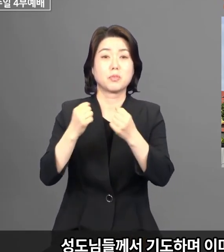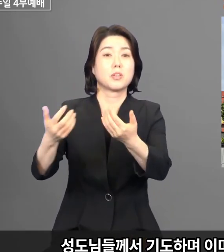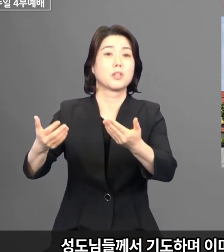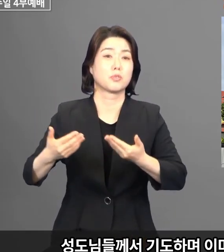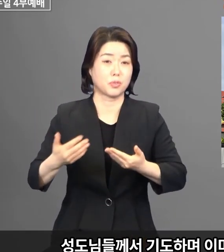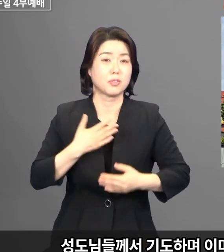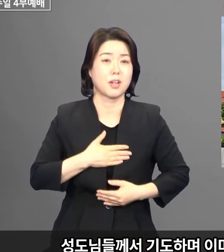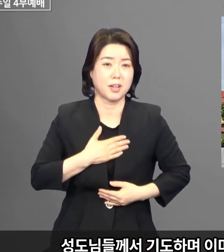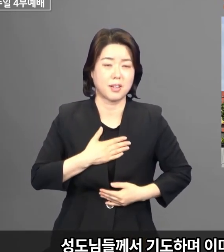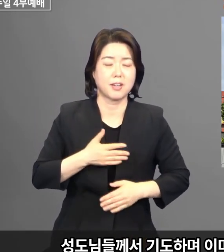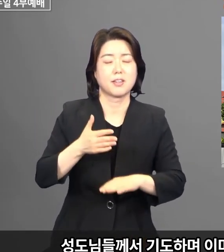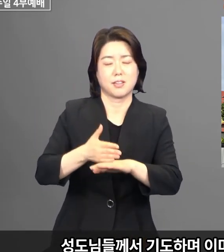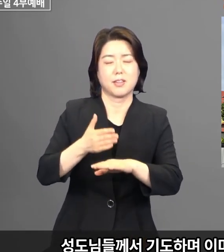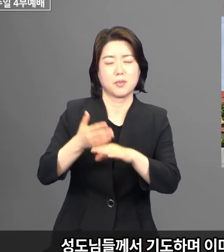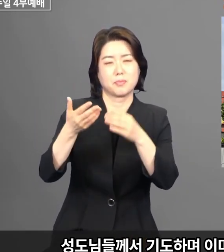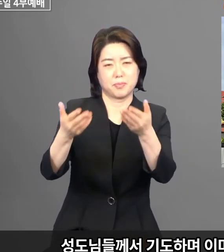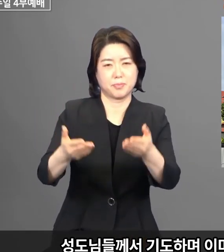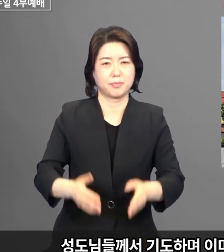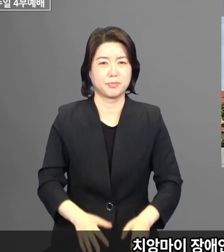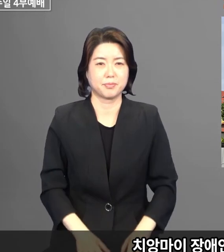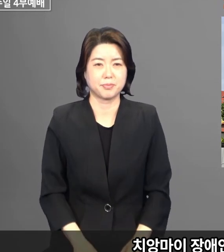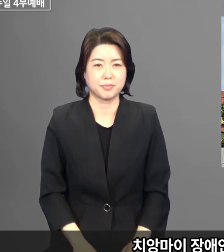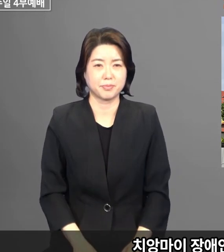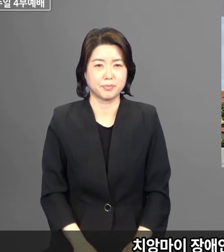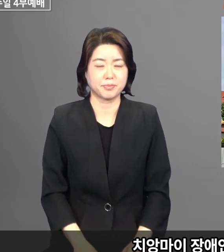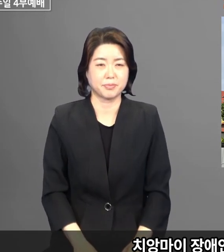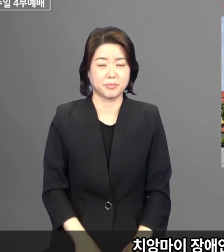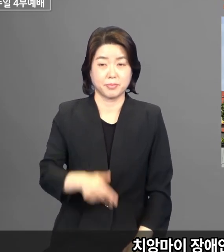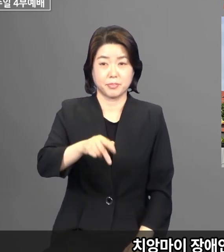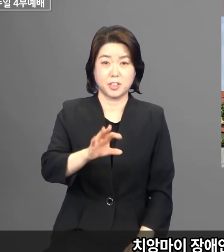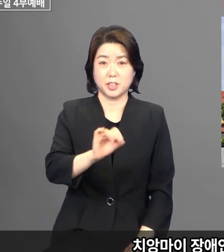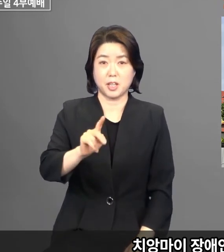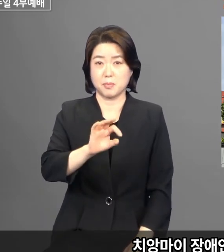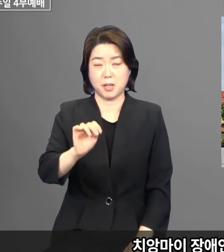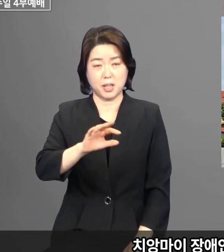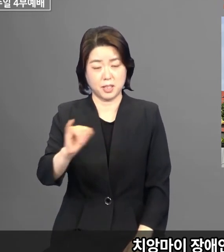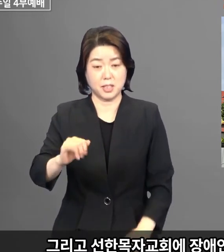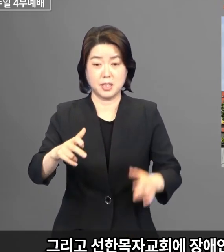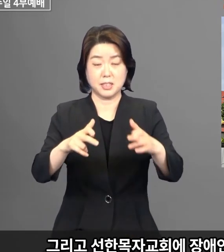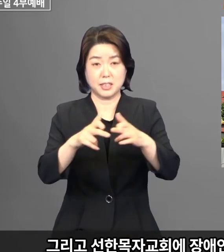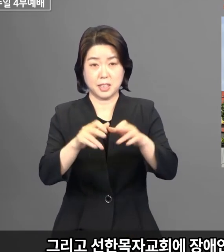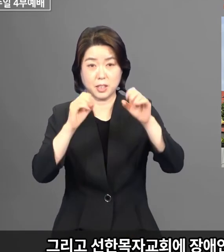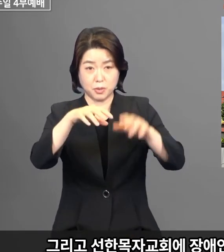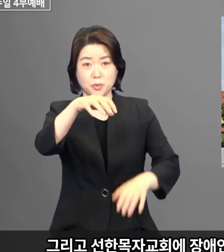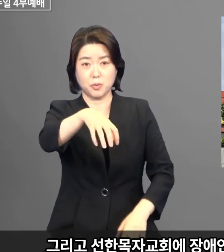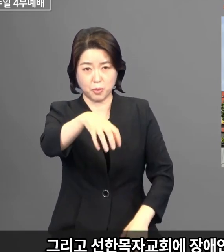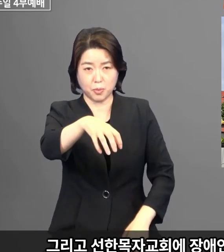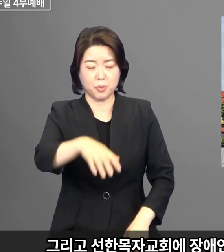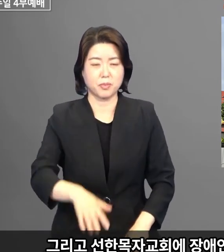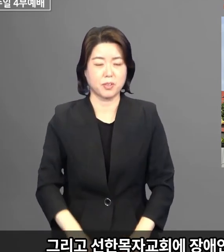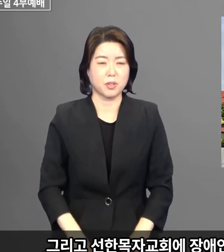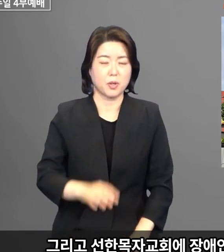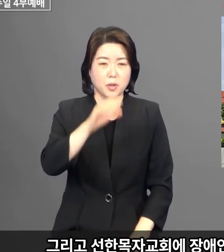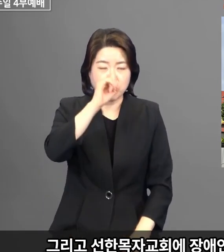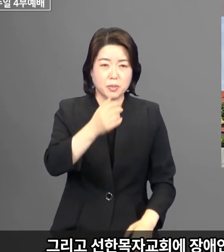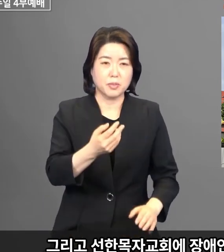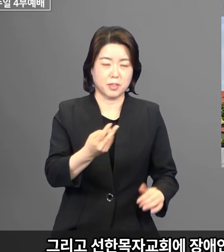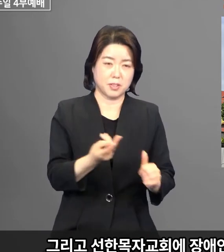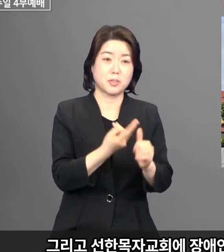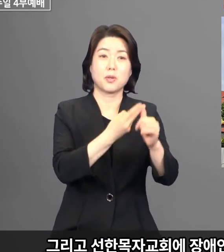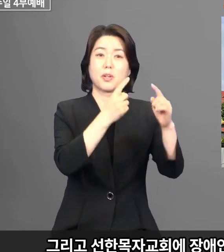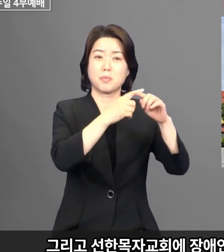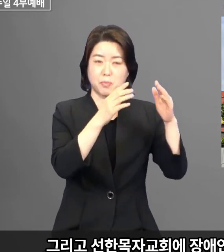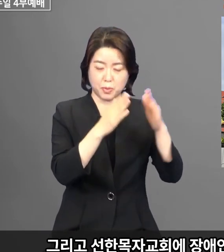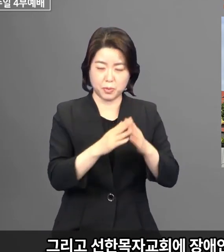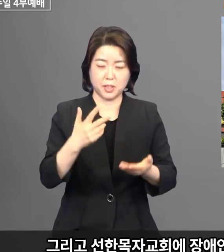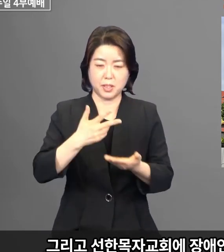주셔서 감사합니다. 치앙마이 장애인 선교 현장에서, 그리고 선한목자교회